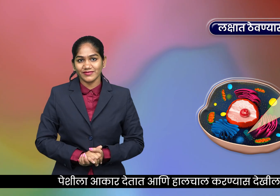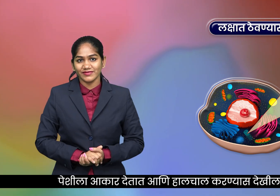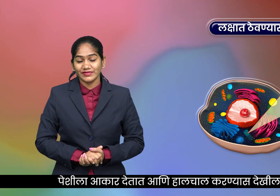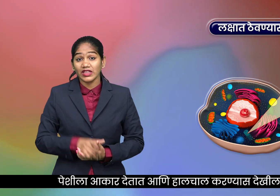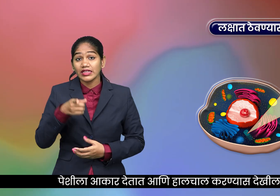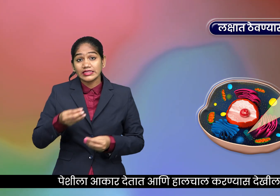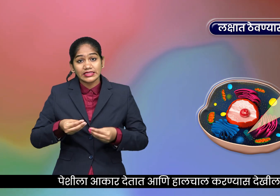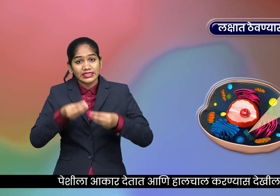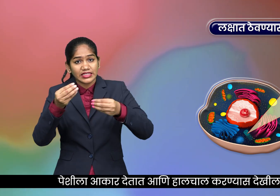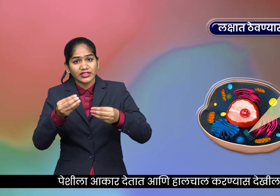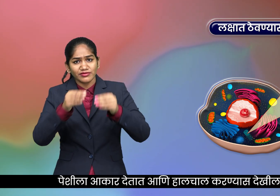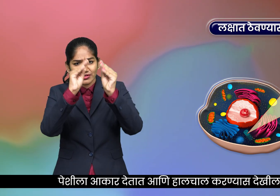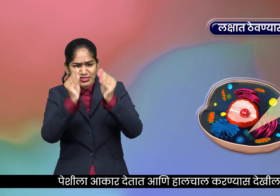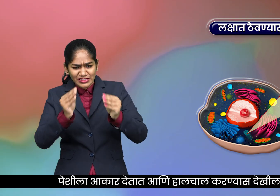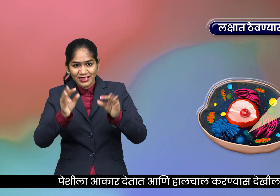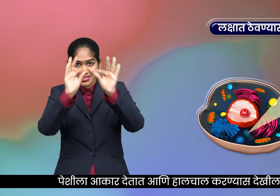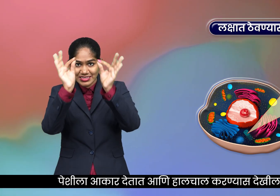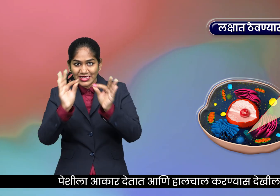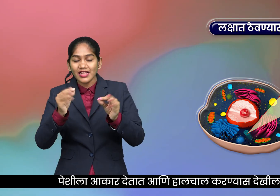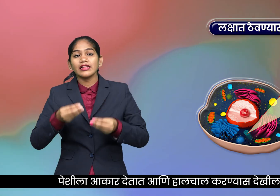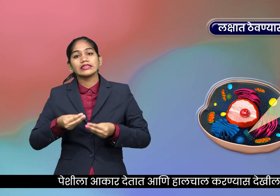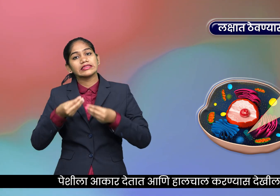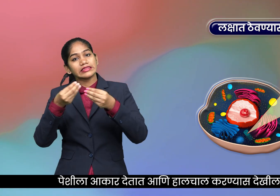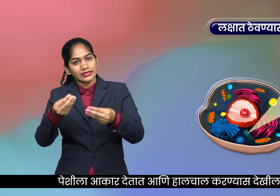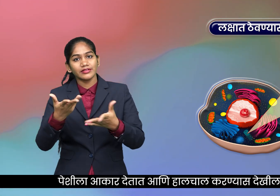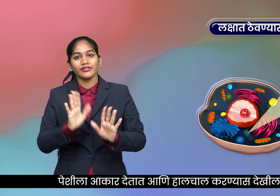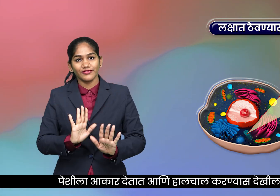पेशीला आकार देतात आणि हालचाल करण्यास देखील मदत करतात.